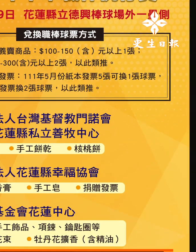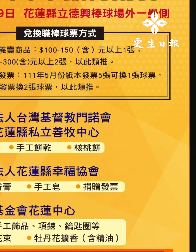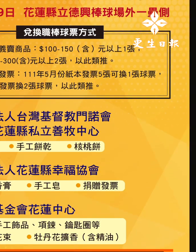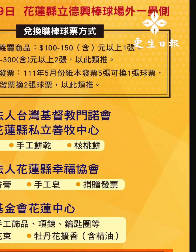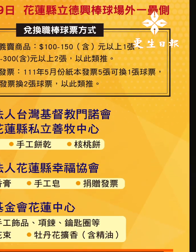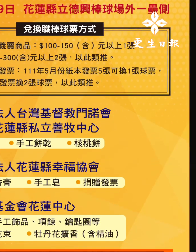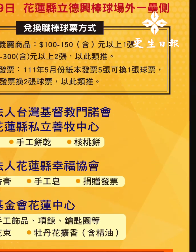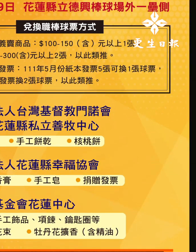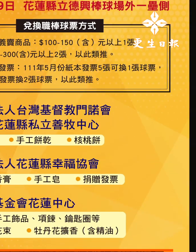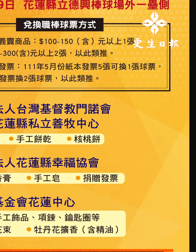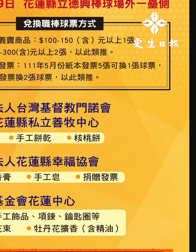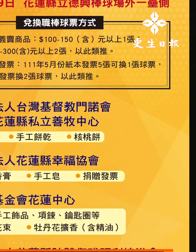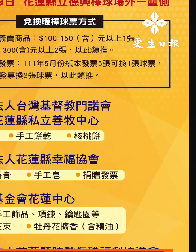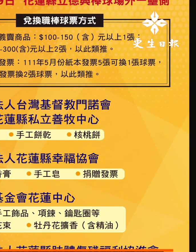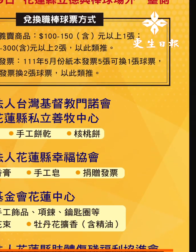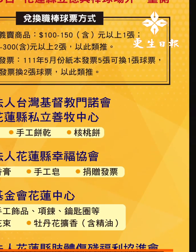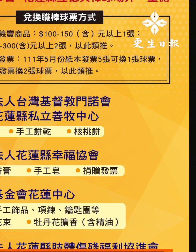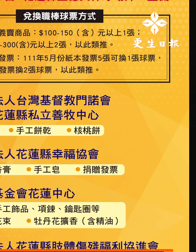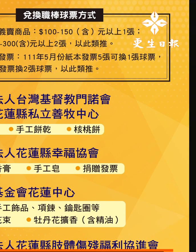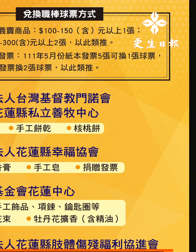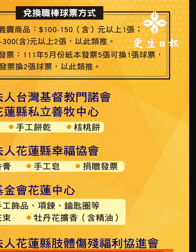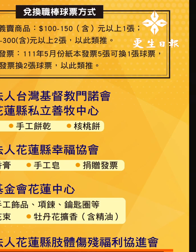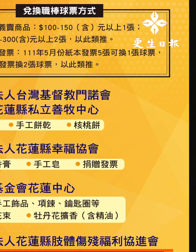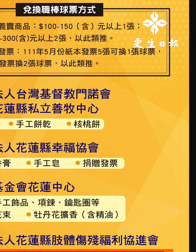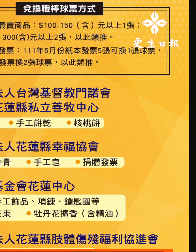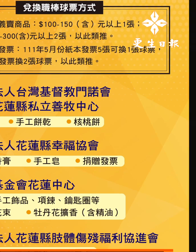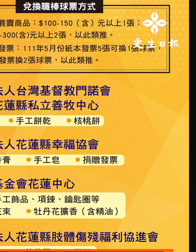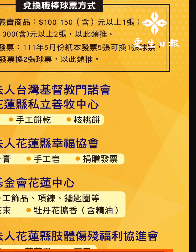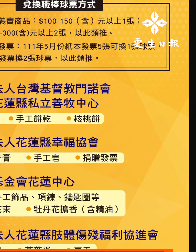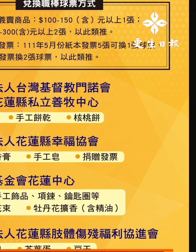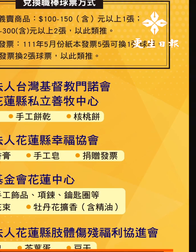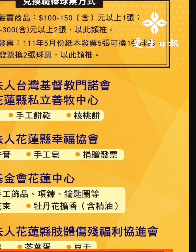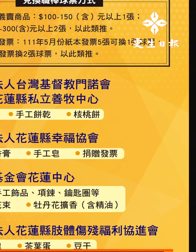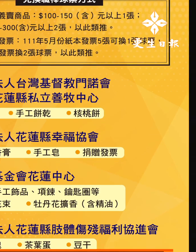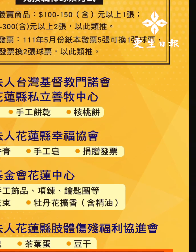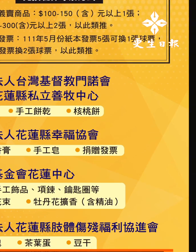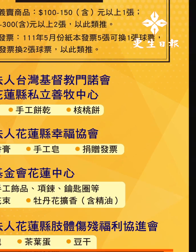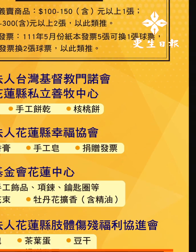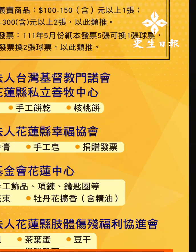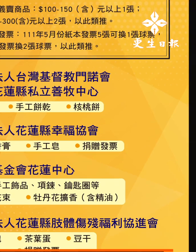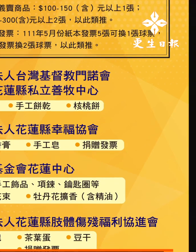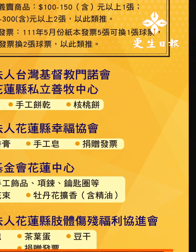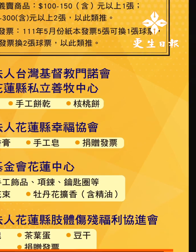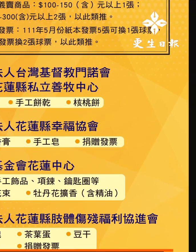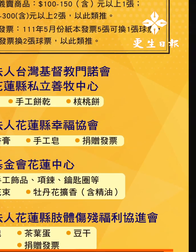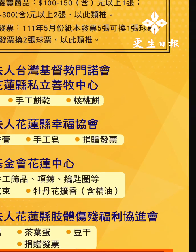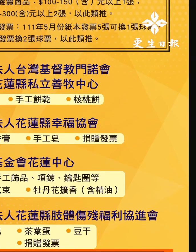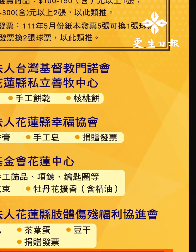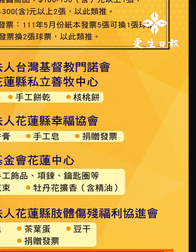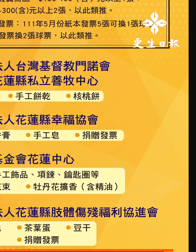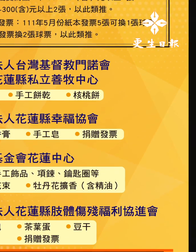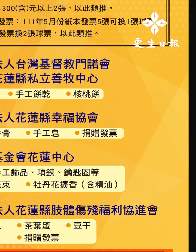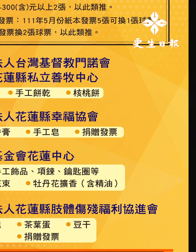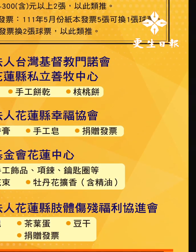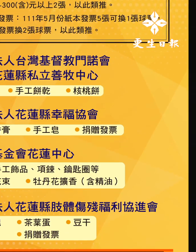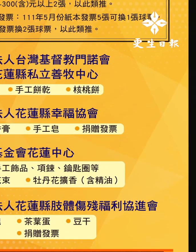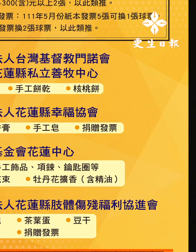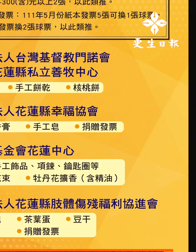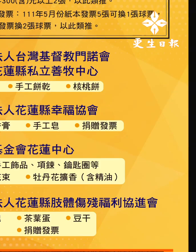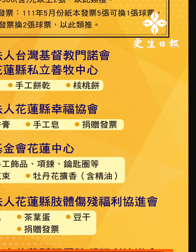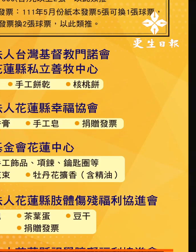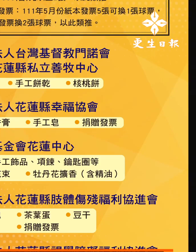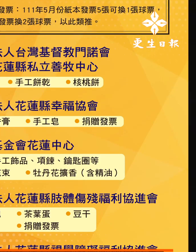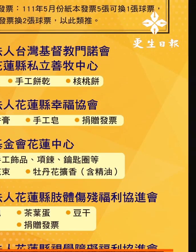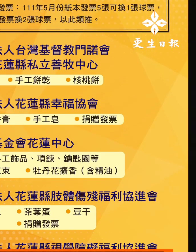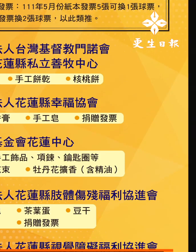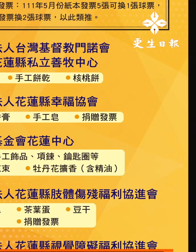有真卫的脸书上面，那大家可以去购买支持我们的这个机构，那花莲县政府